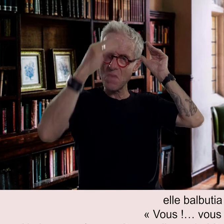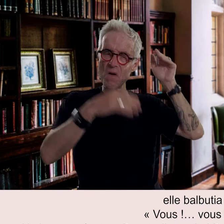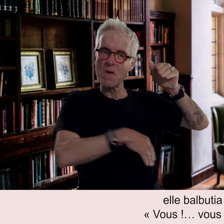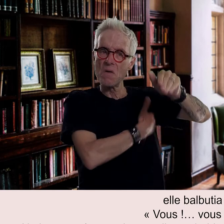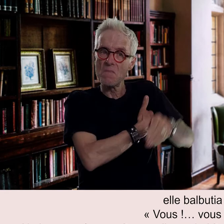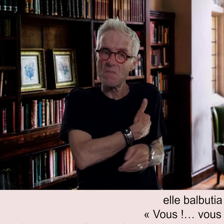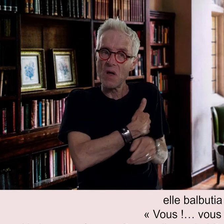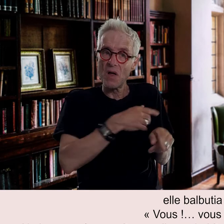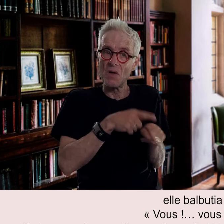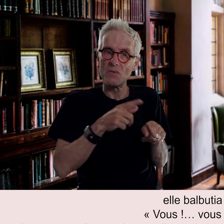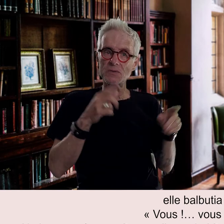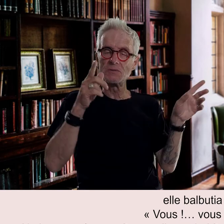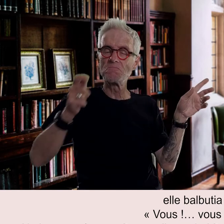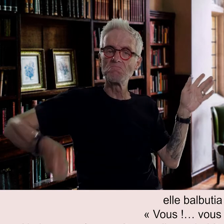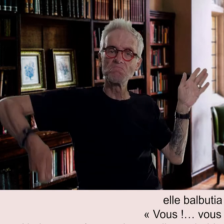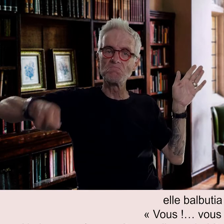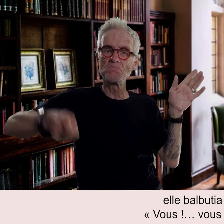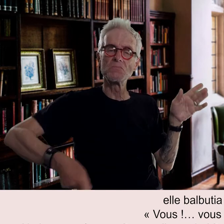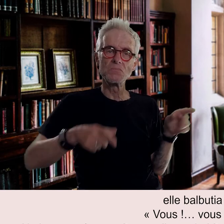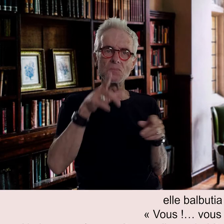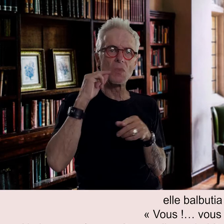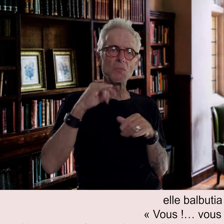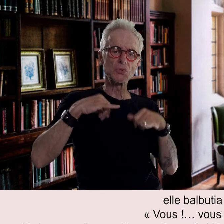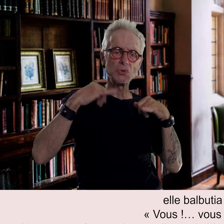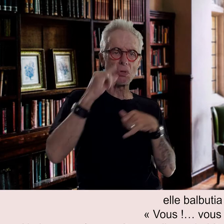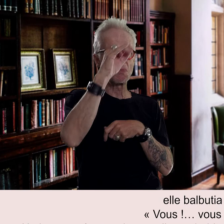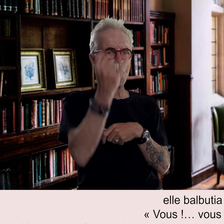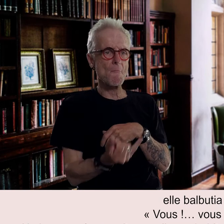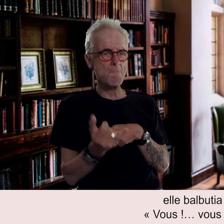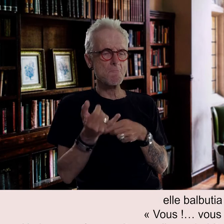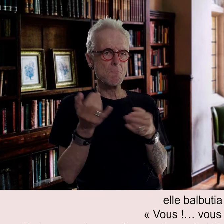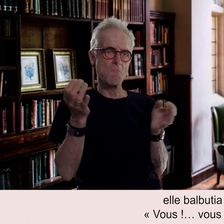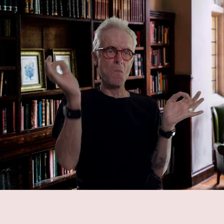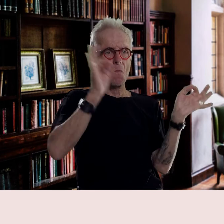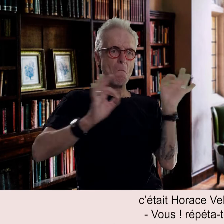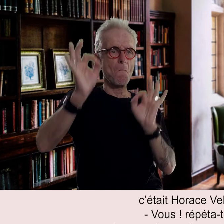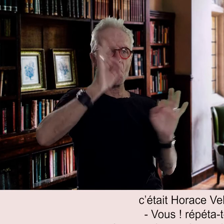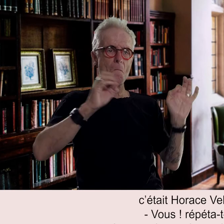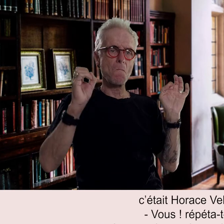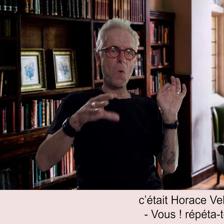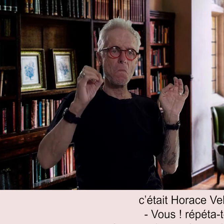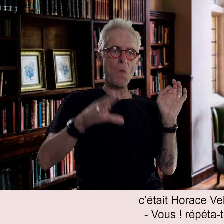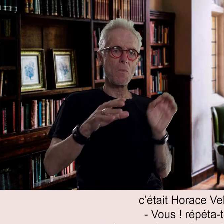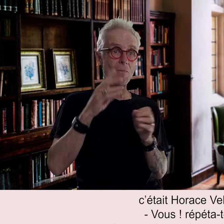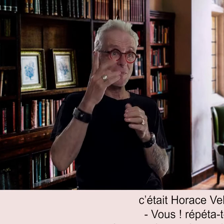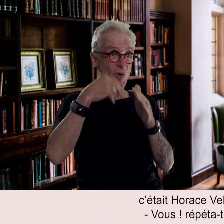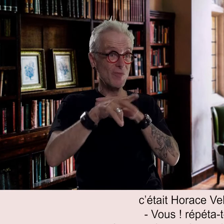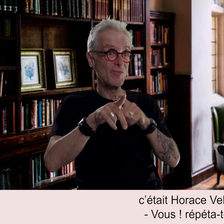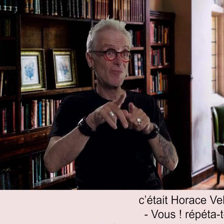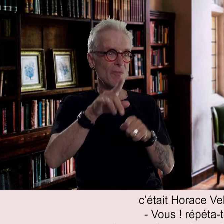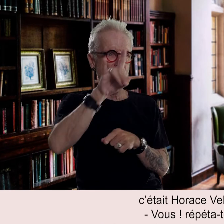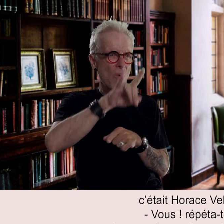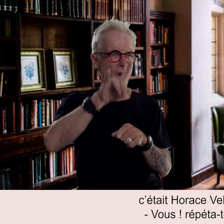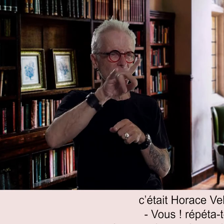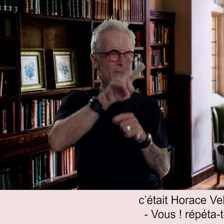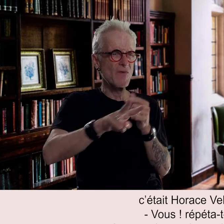bras. Et cet homme jeune de taille mince et élégant, elle l'avait reconnu. C'était Horace Vellemont.